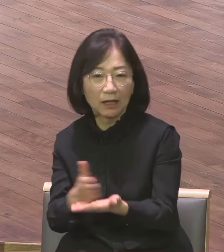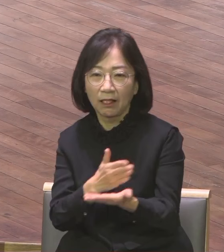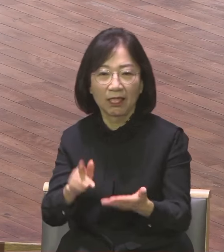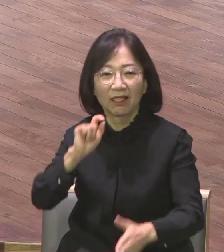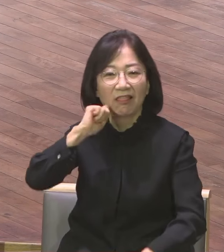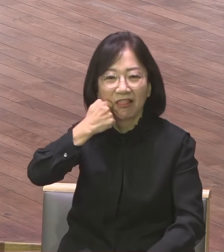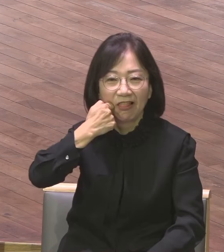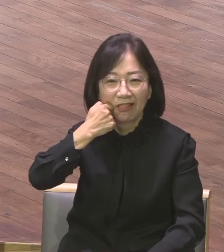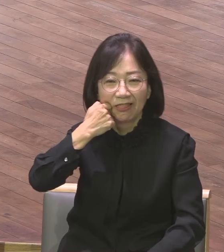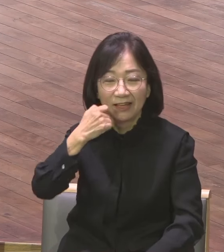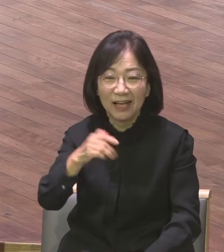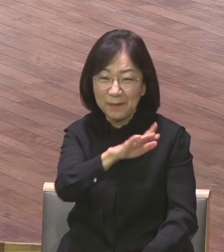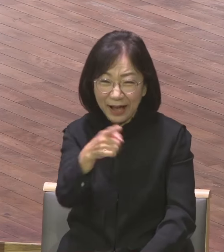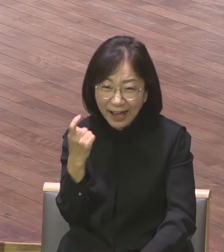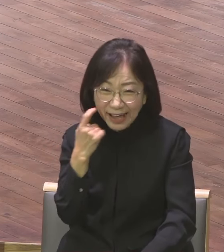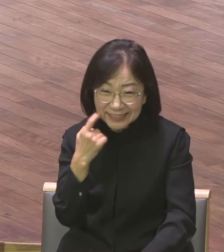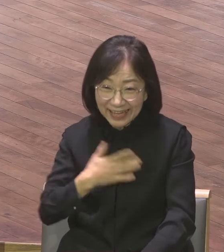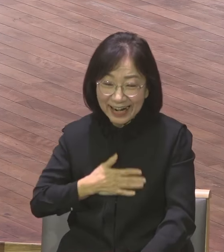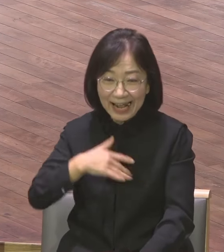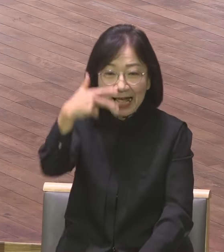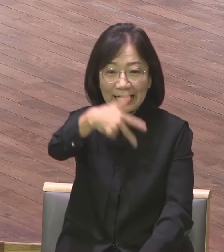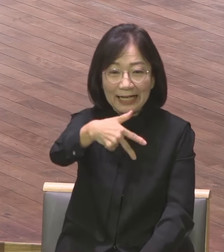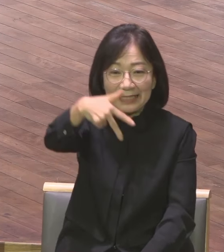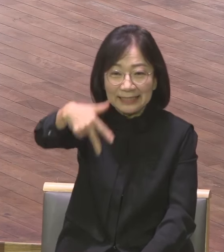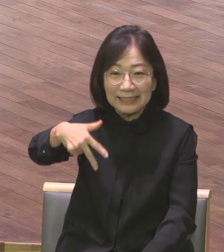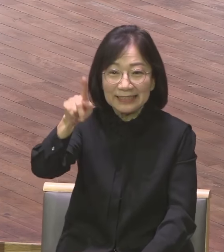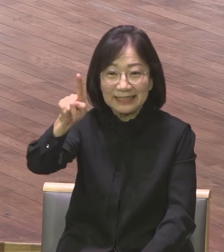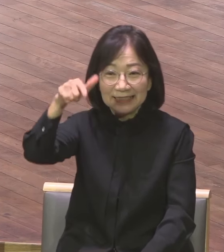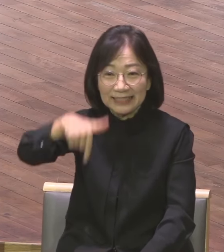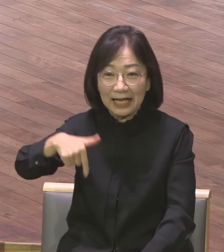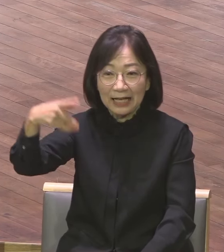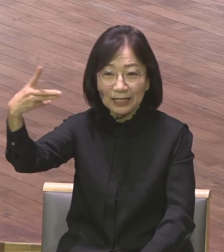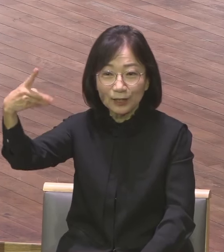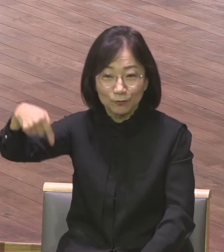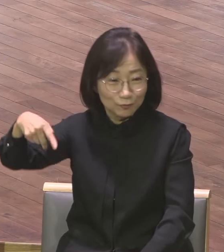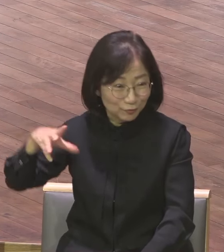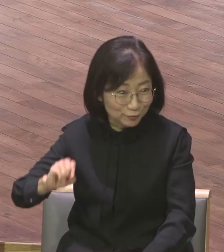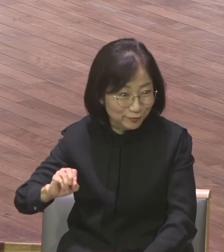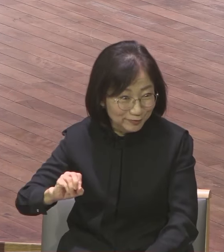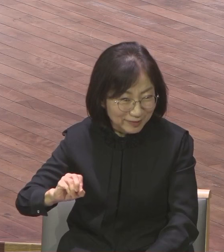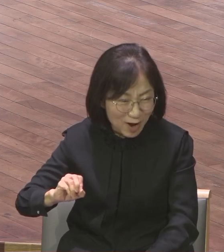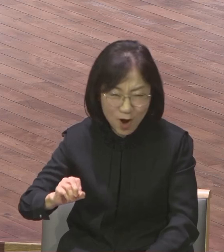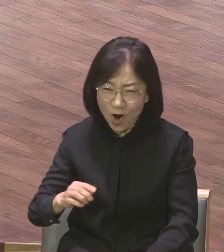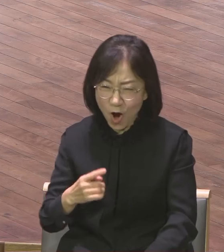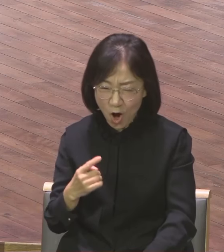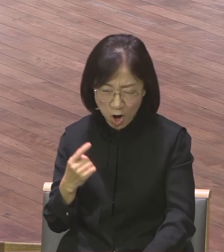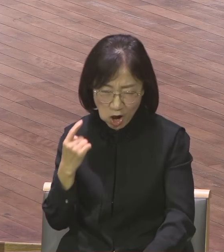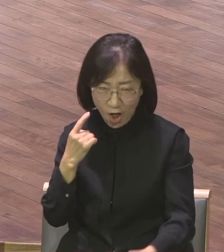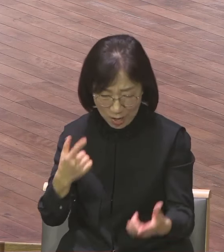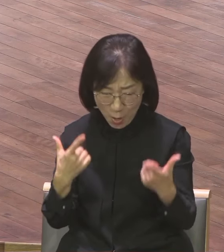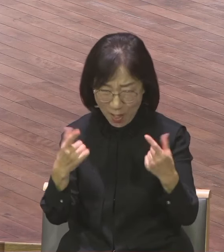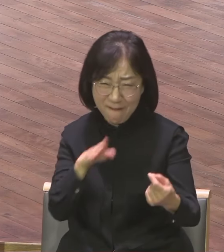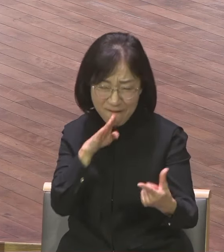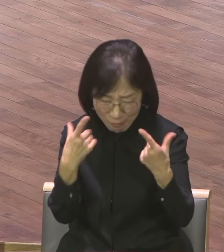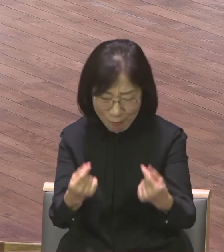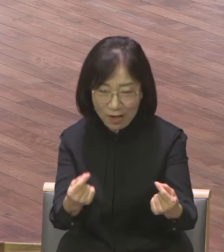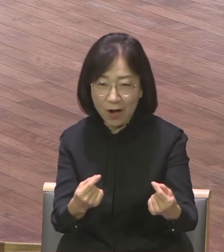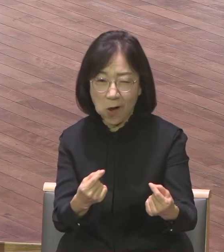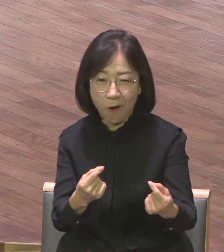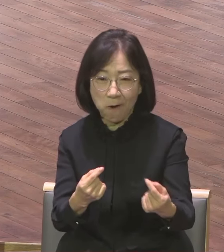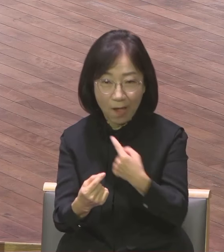것을 짝퉁이라 하죠. 짝퉁. 짝퉁을 잘 만드는데 일반 사람들은 구분도 못할 정도로